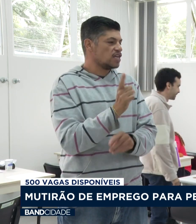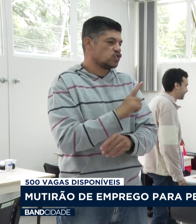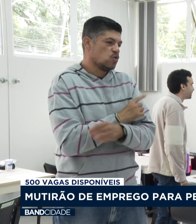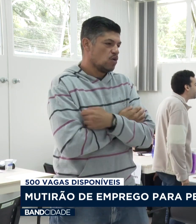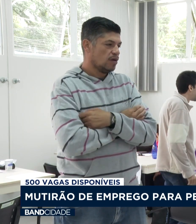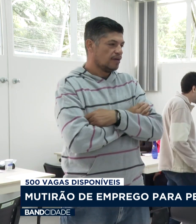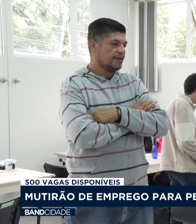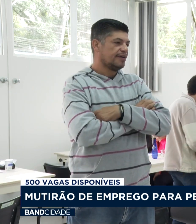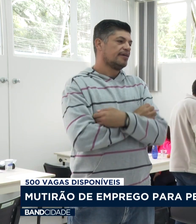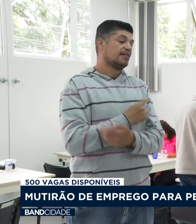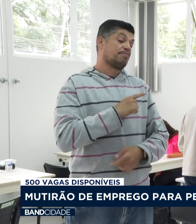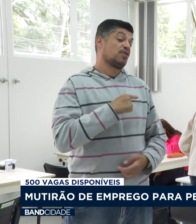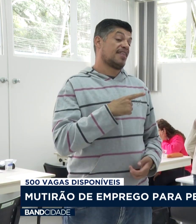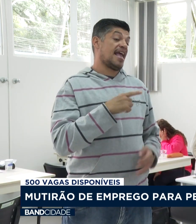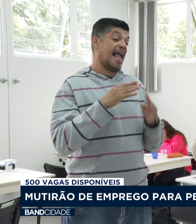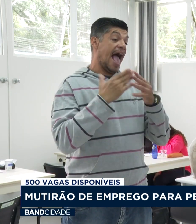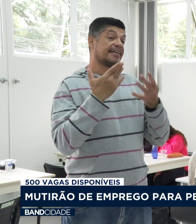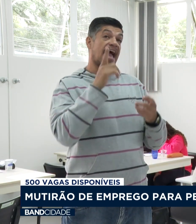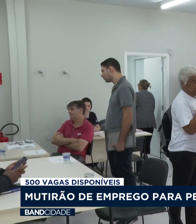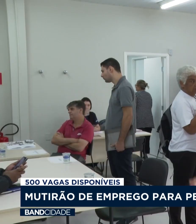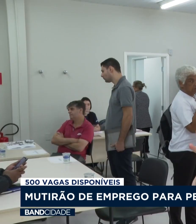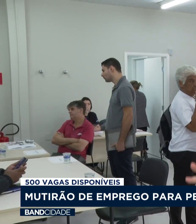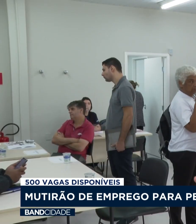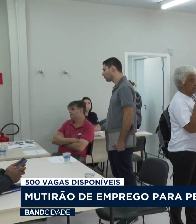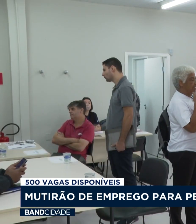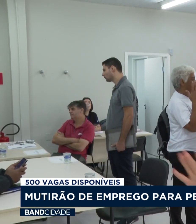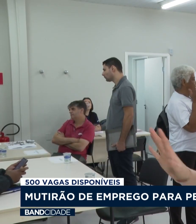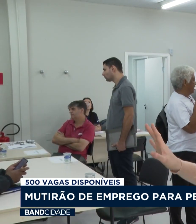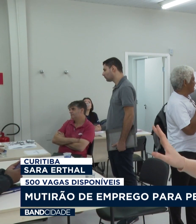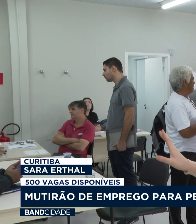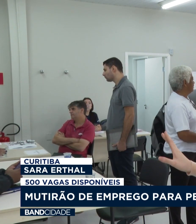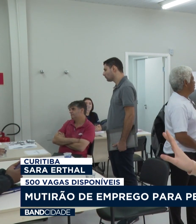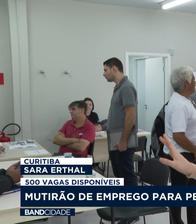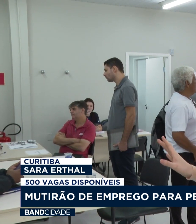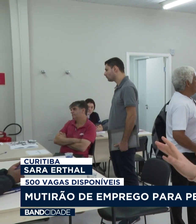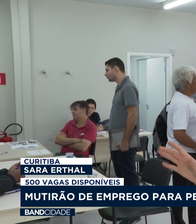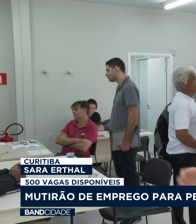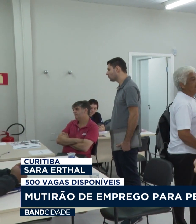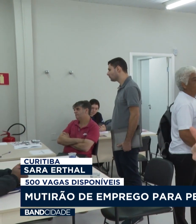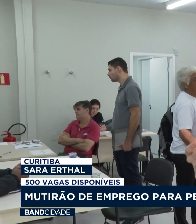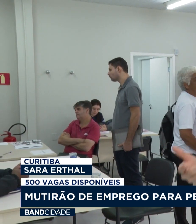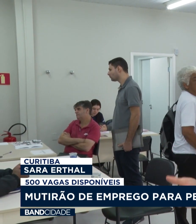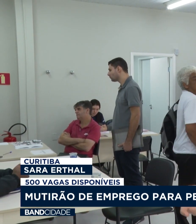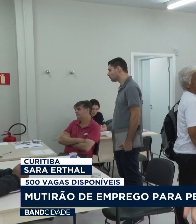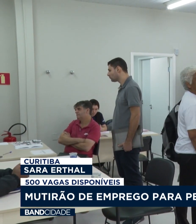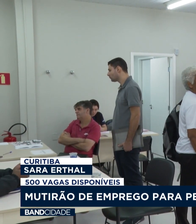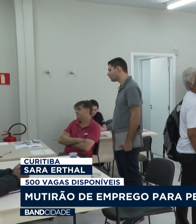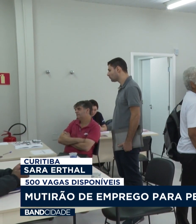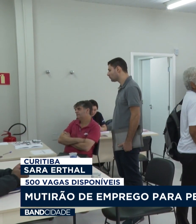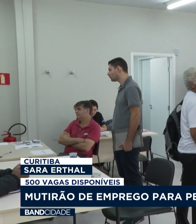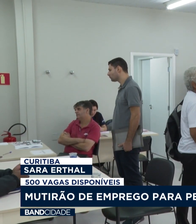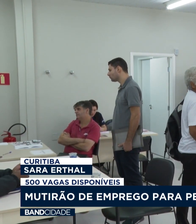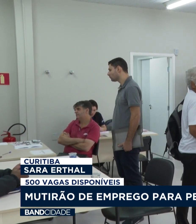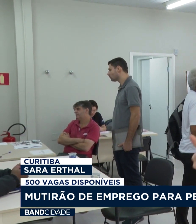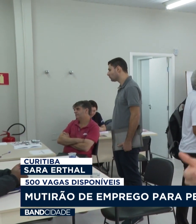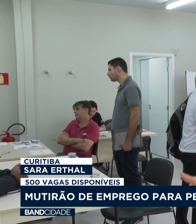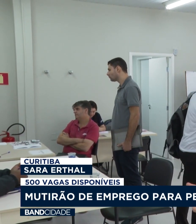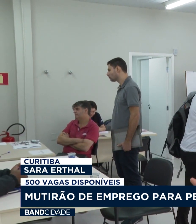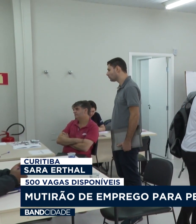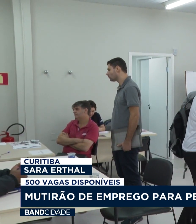1 ano e está muito difícil encontrar emprego. O mutirão é aberto ao público. Para participar, o candidato precisa trazer,